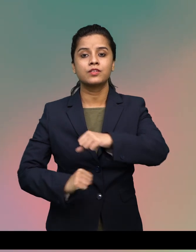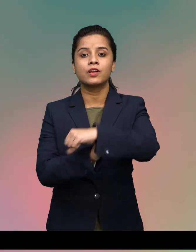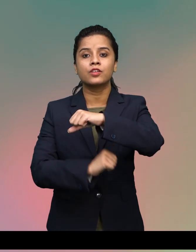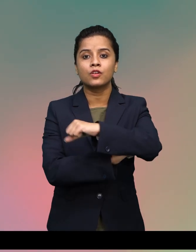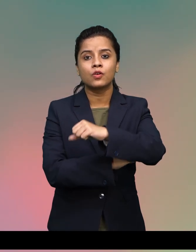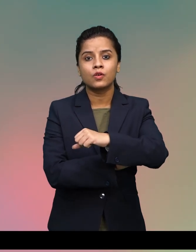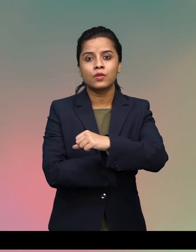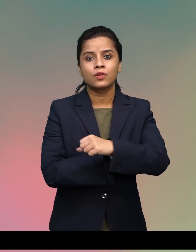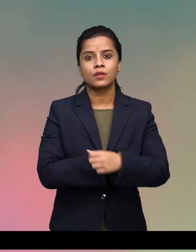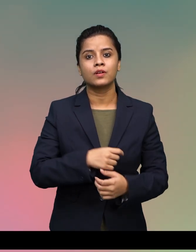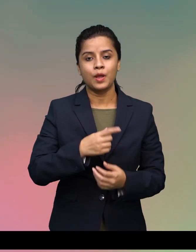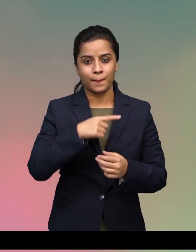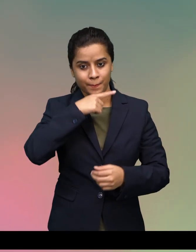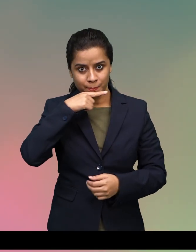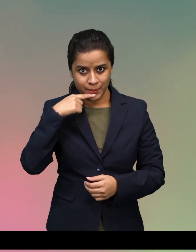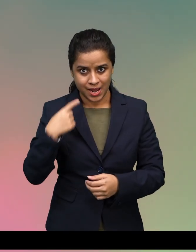ರಚನೆ, ರಕ್ತನಾಳಗಳು.